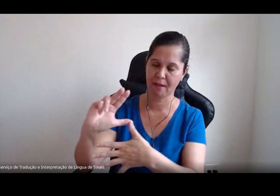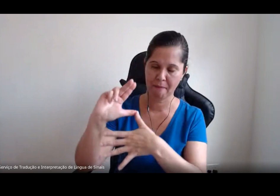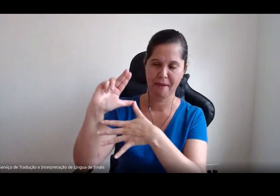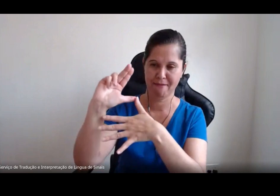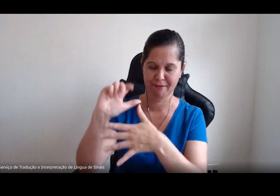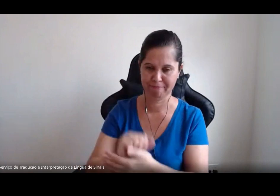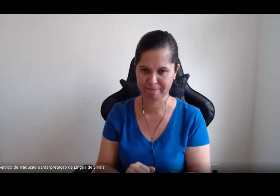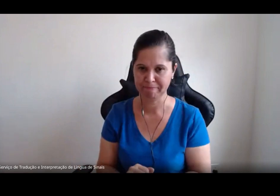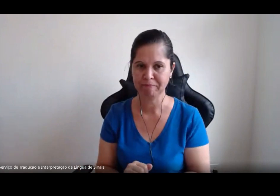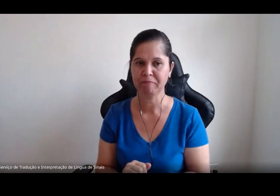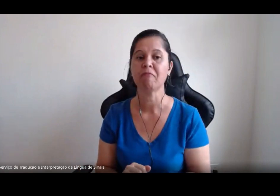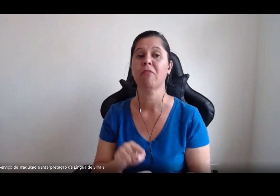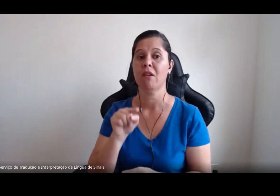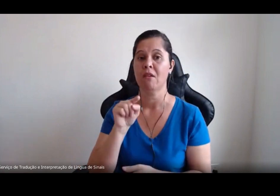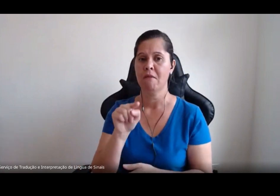né?